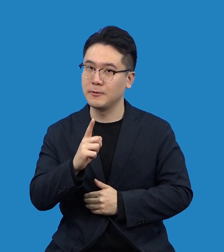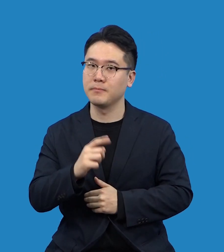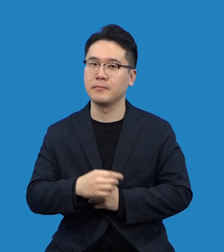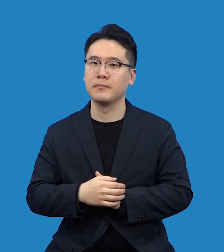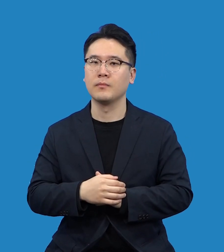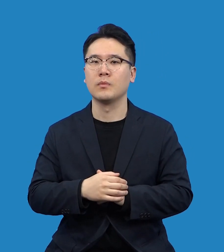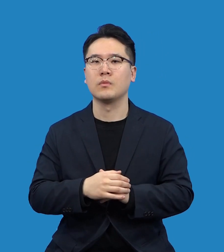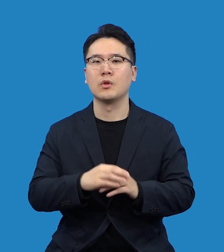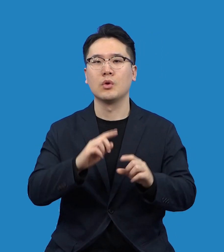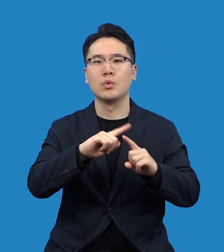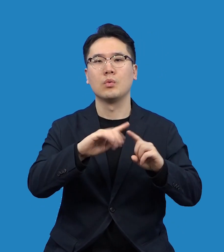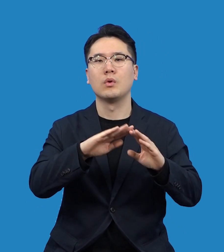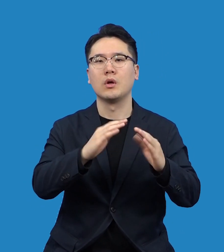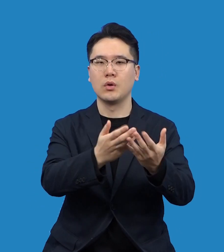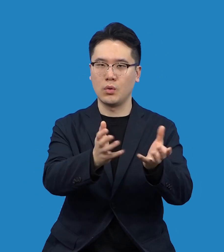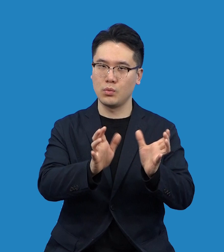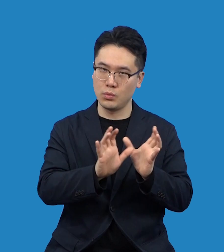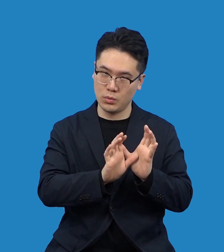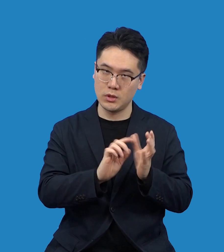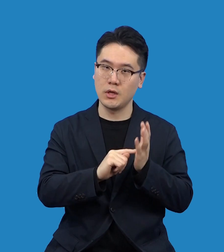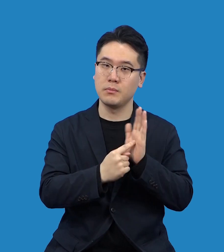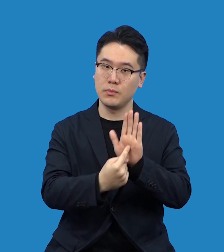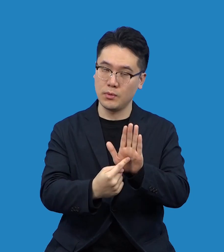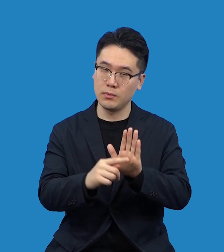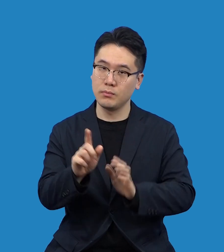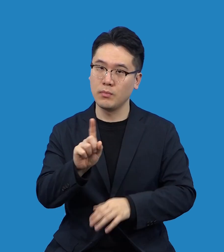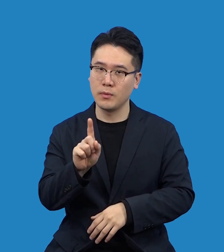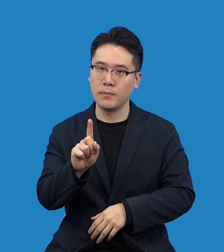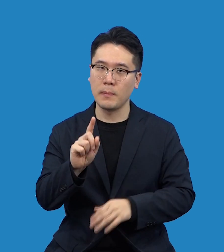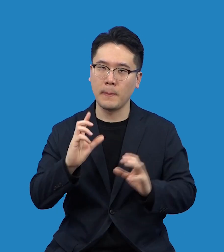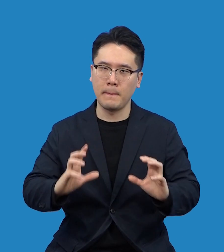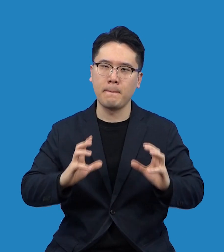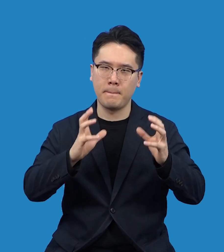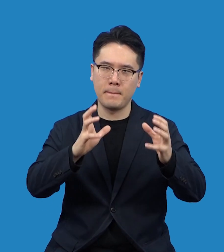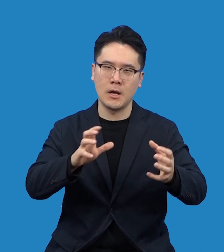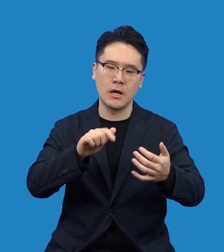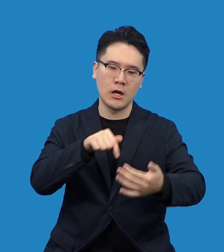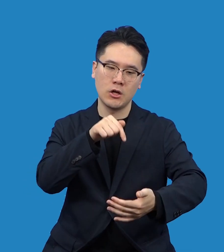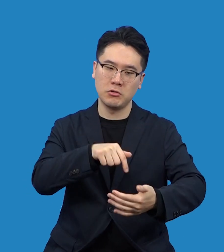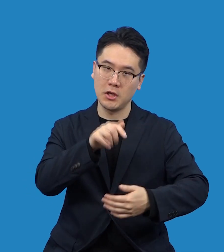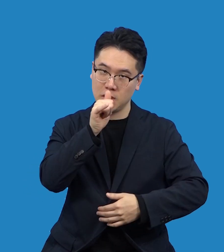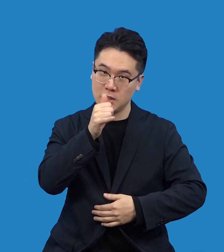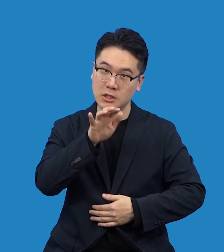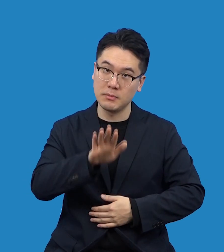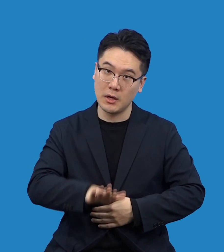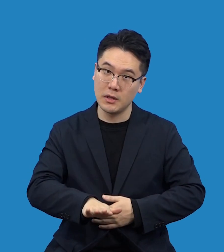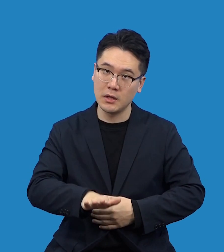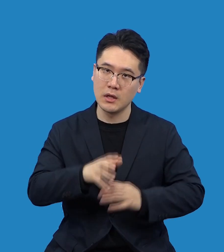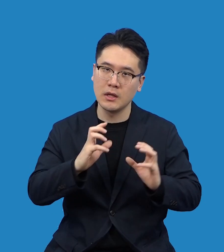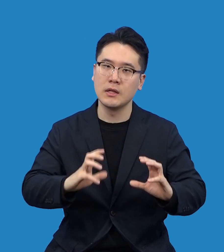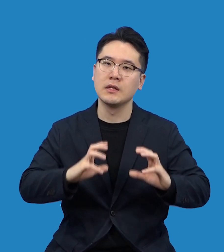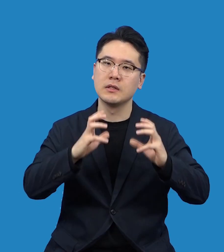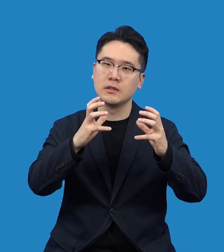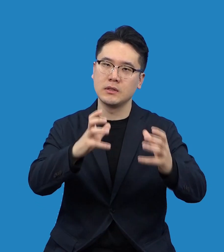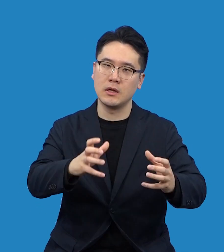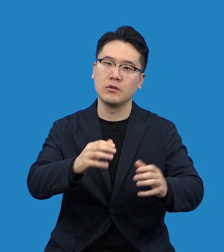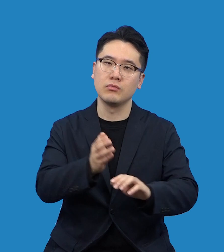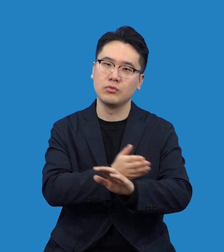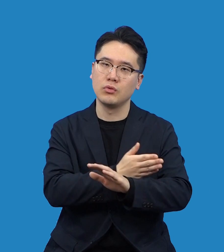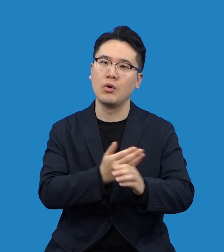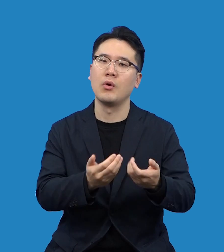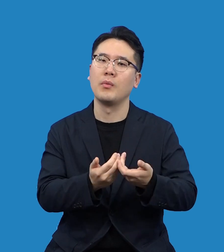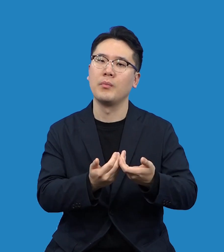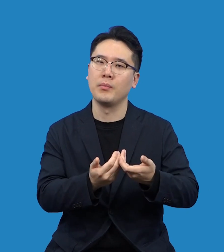교회 공동체를 이렇게 표현했습니다. 세상 한가운데 있지만 세상으로부터 벗어나